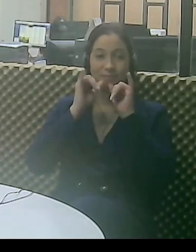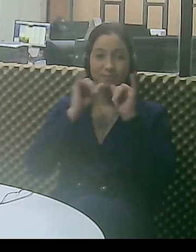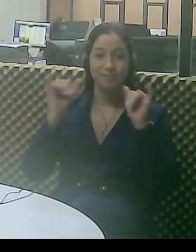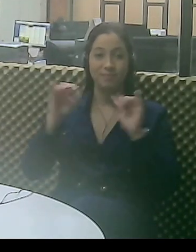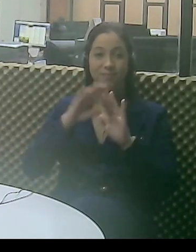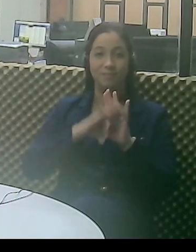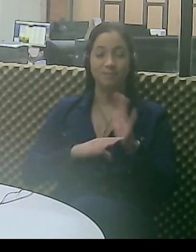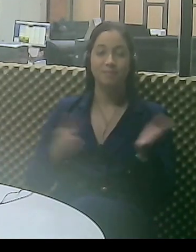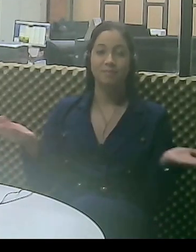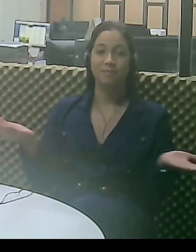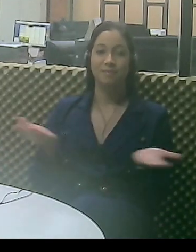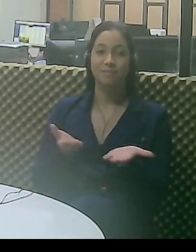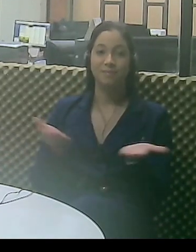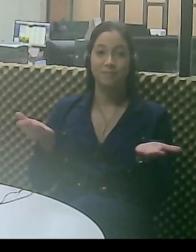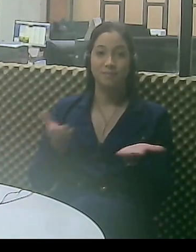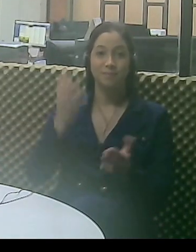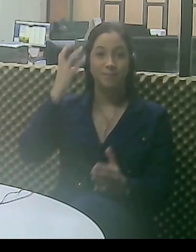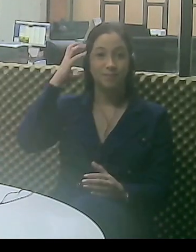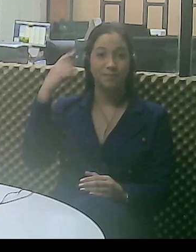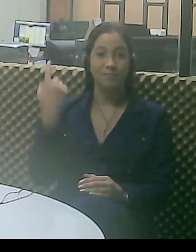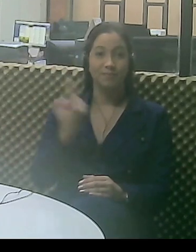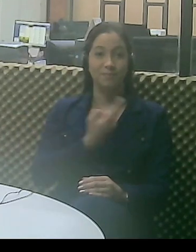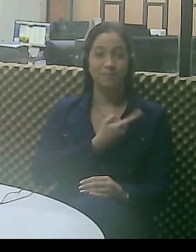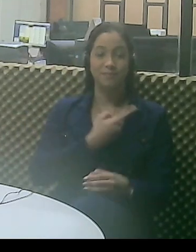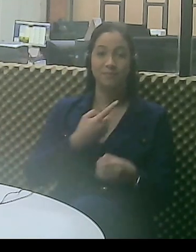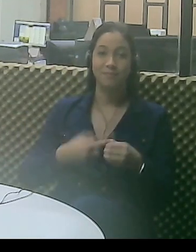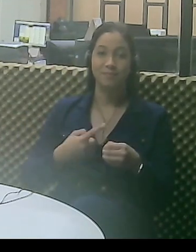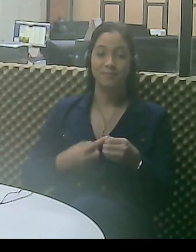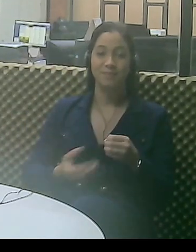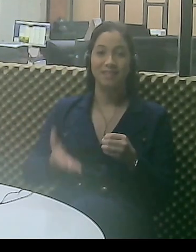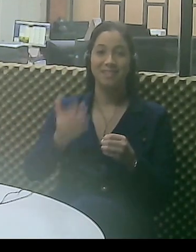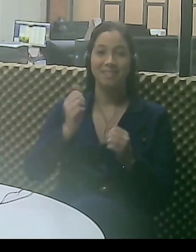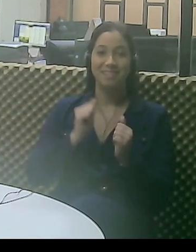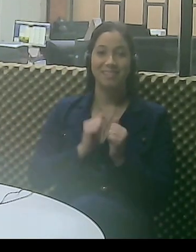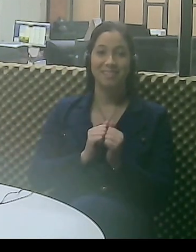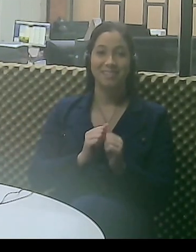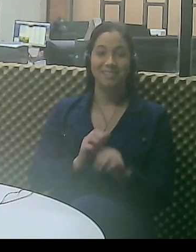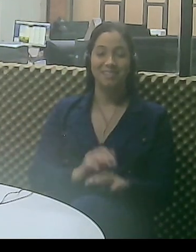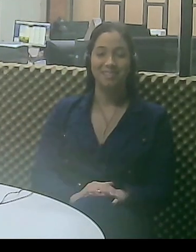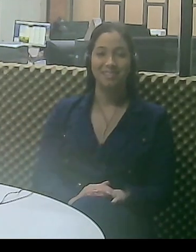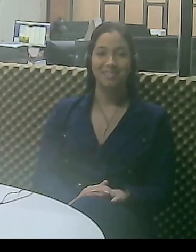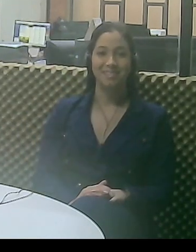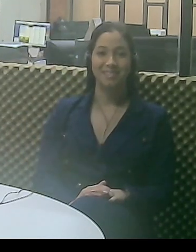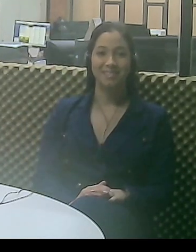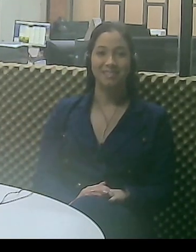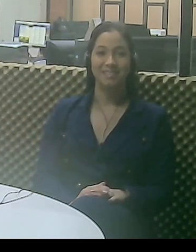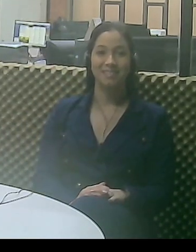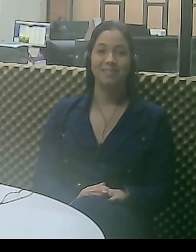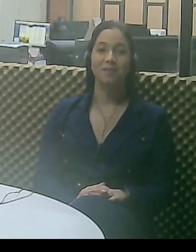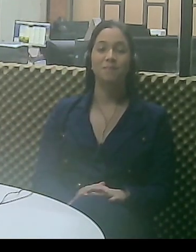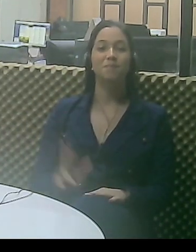e outras notícias a partir de agora na Rádio Nossa Cidade. Vem com a gente.